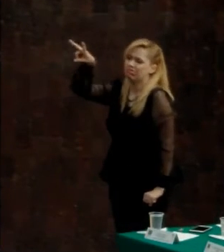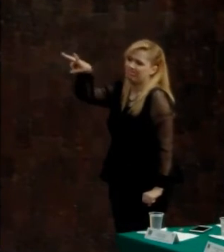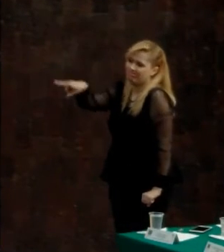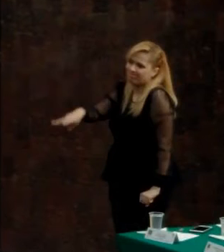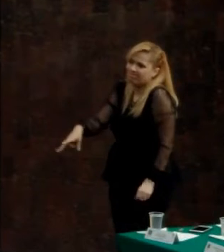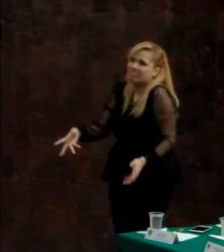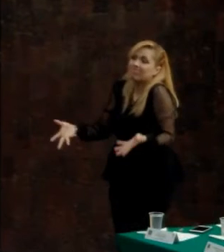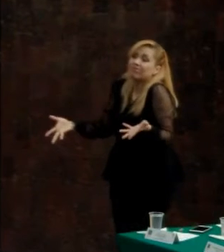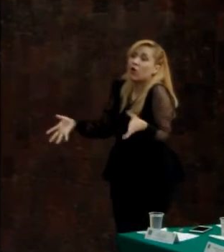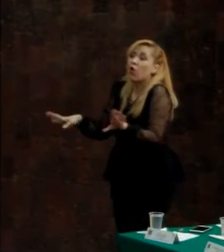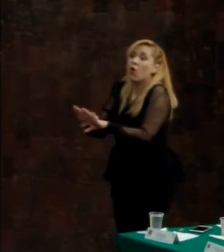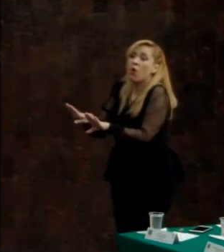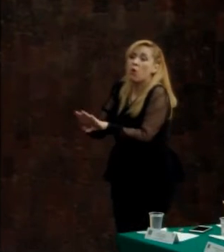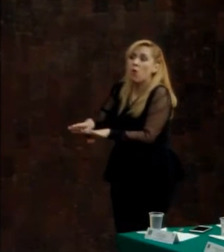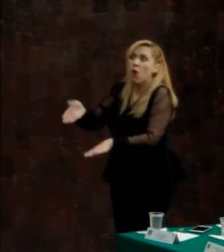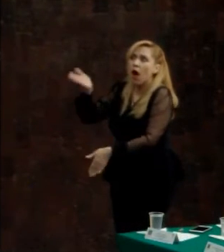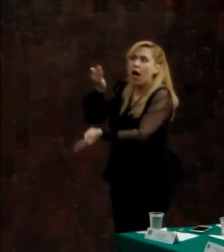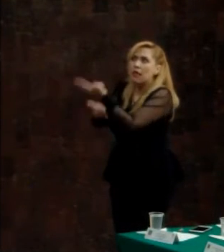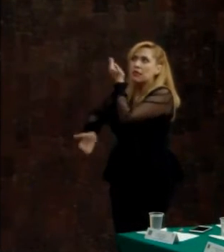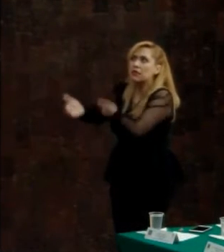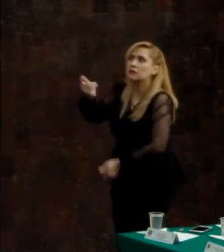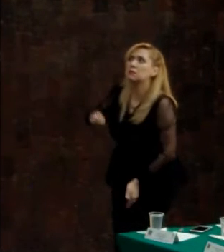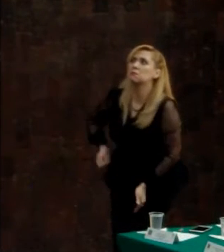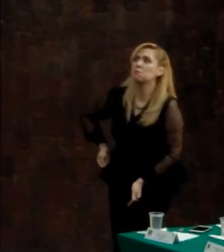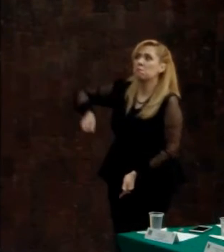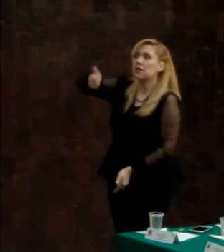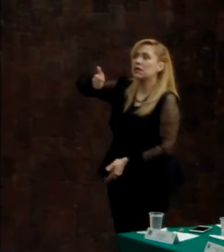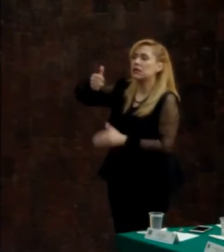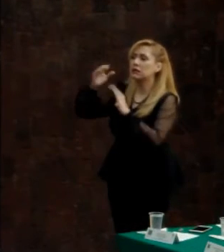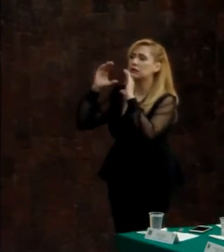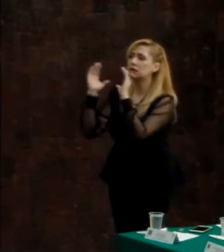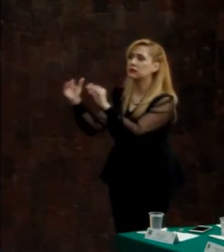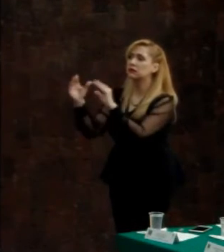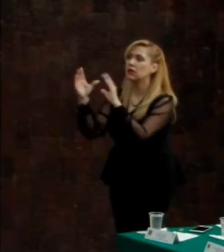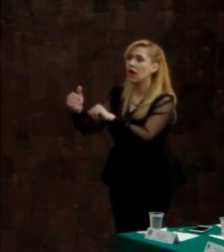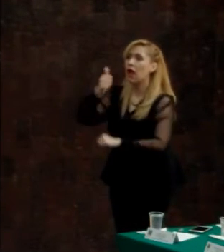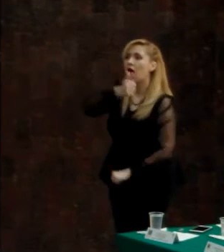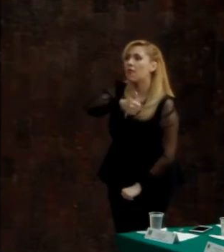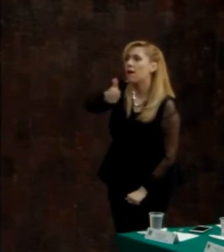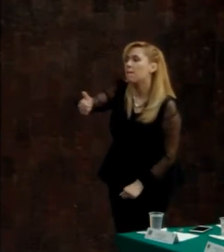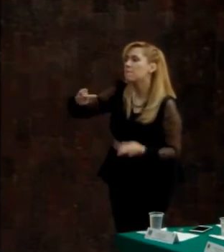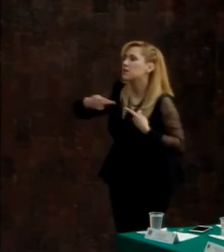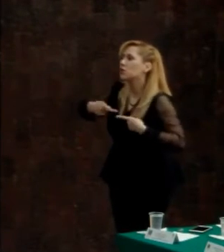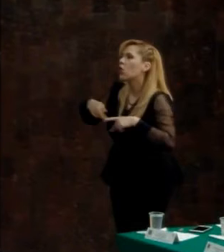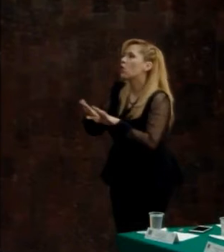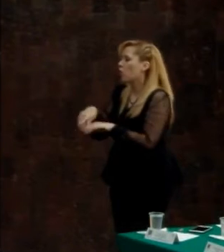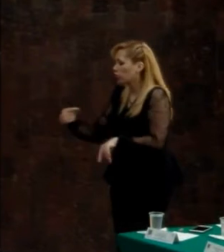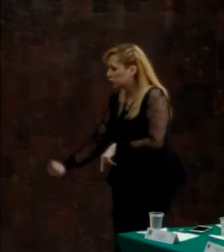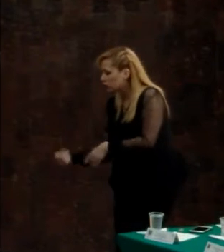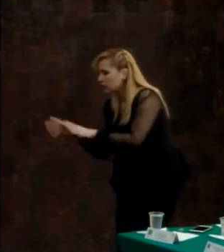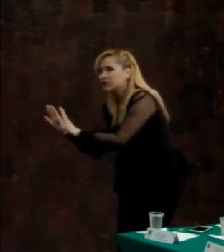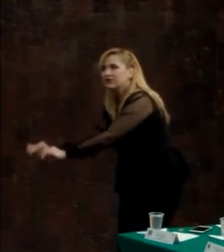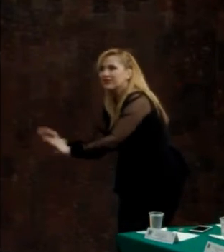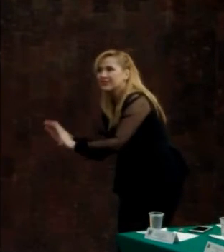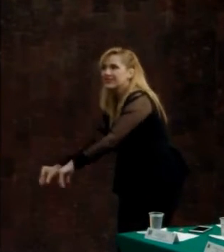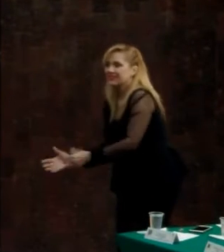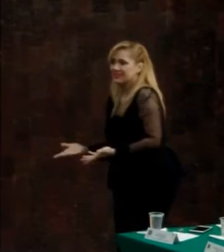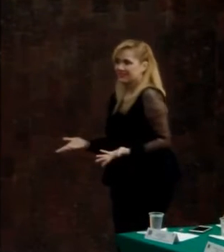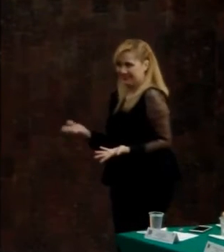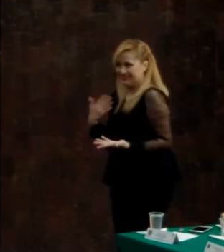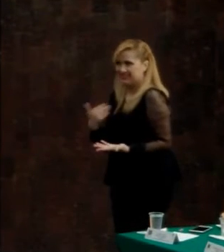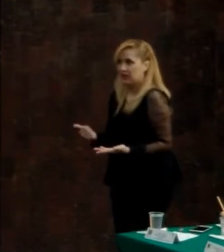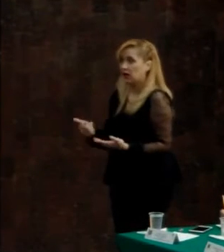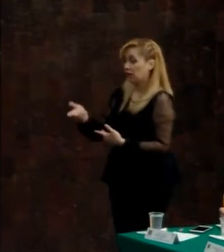de cómo fue la primera educación y el primer idioma de cada persona. No por saber lengua